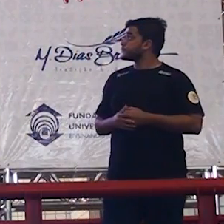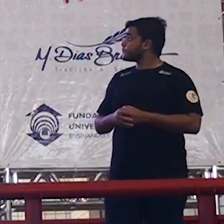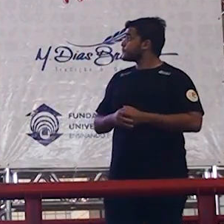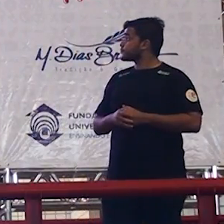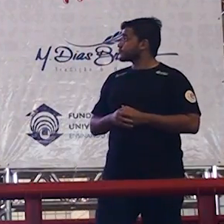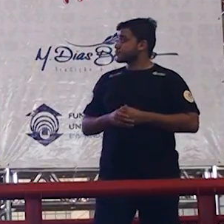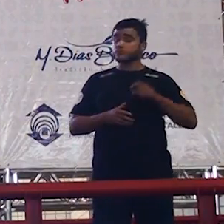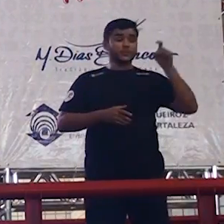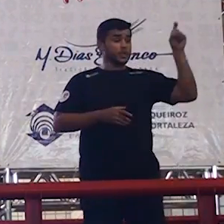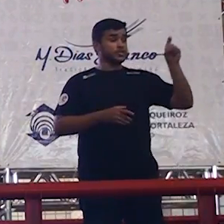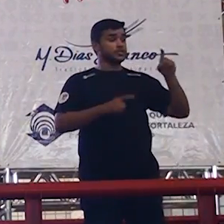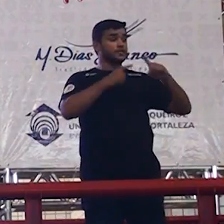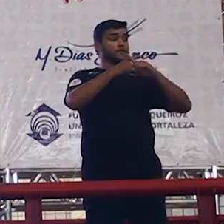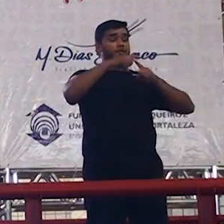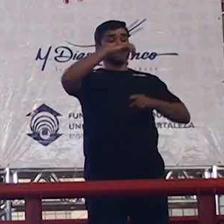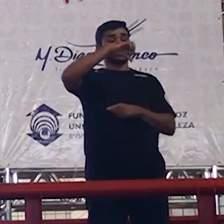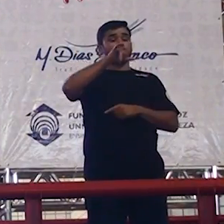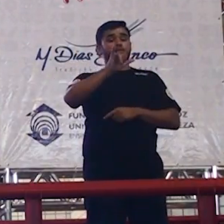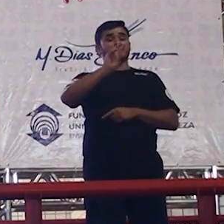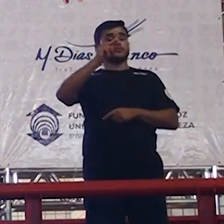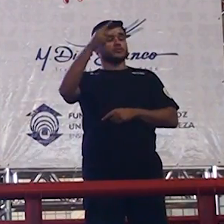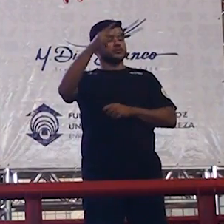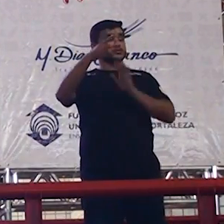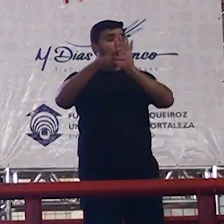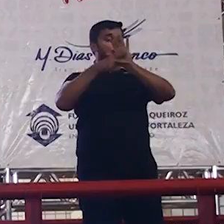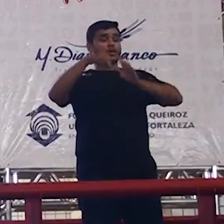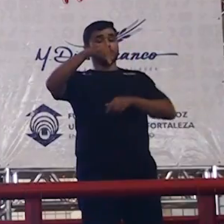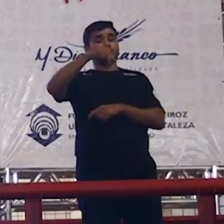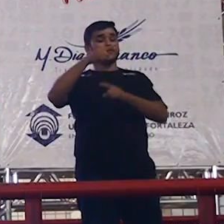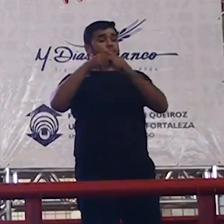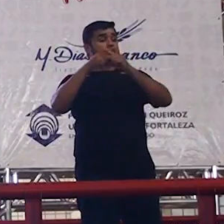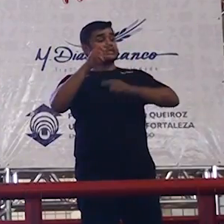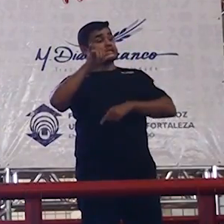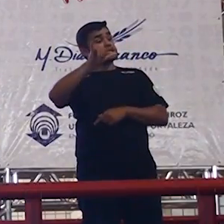vezes 9Y ao quadrado é igual a N vezes Y ao quadrado.